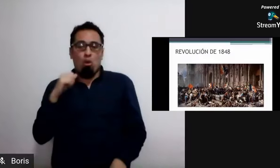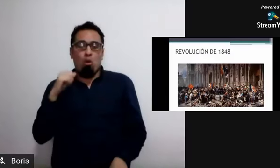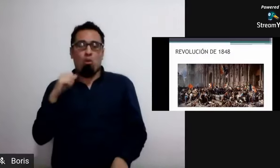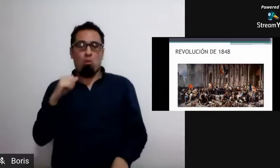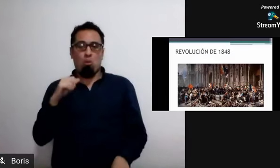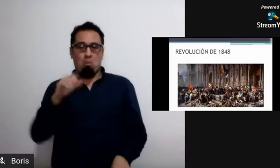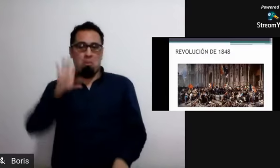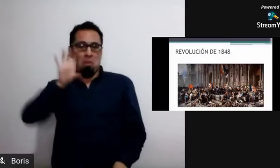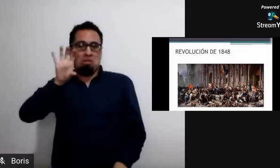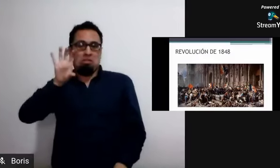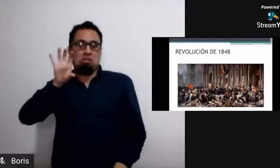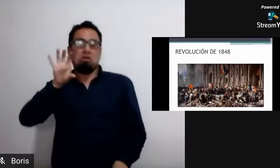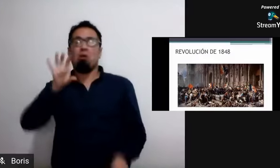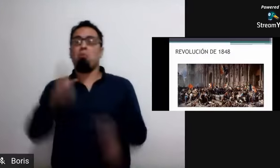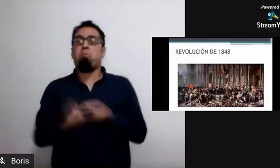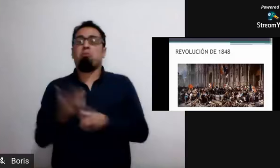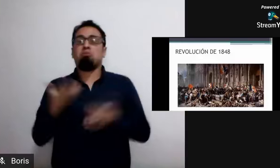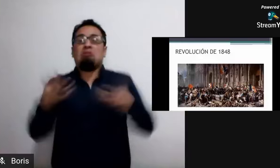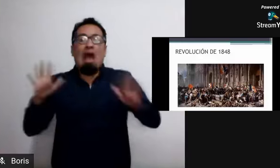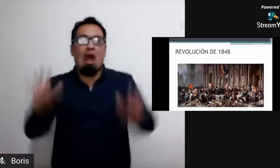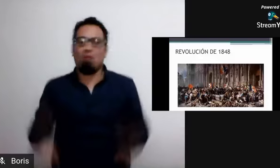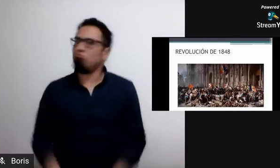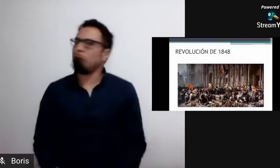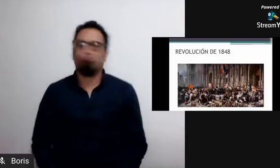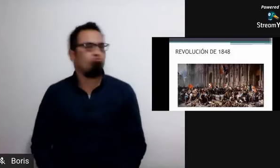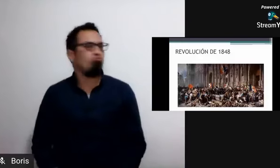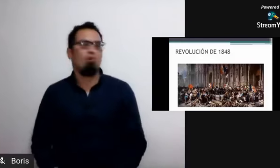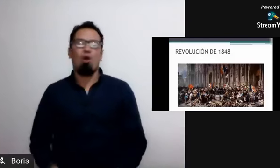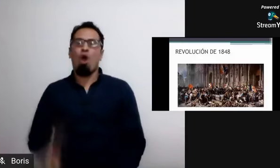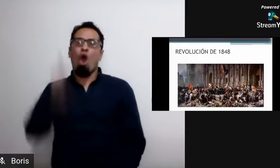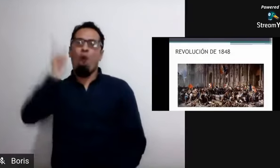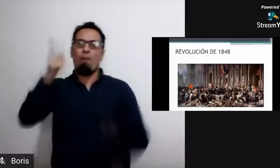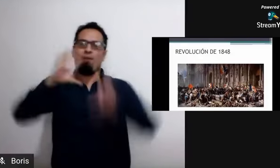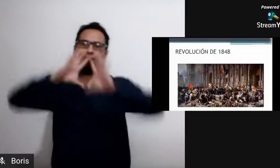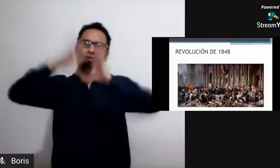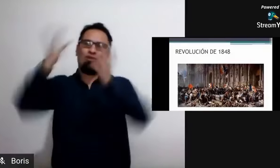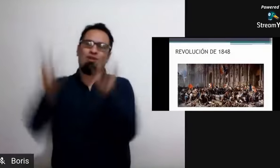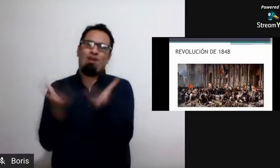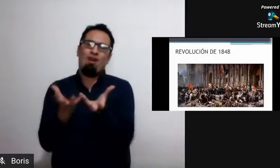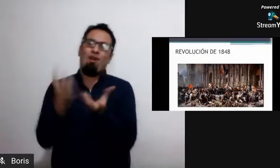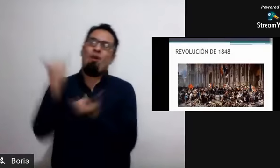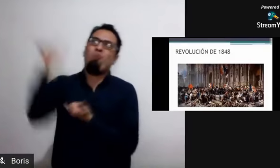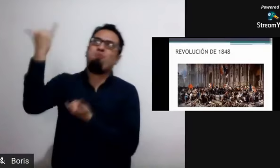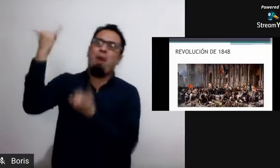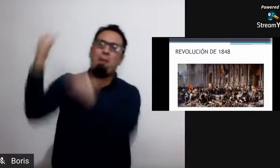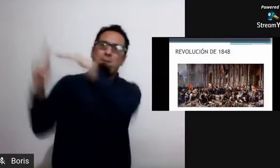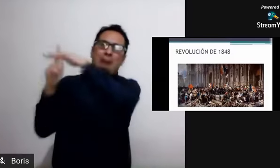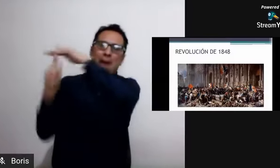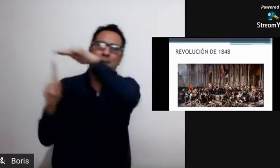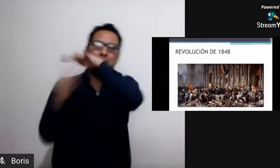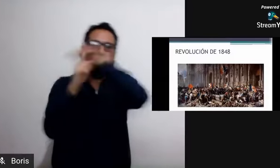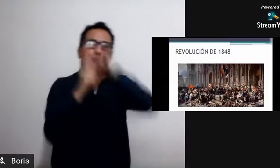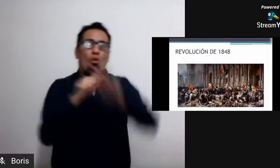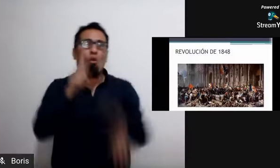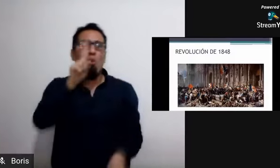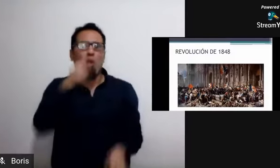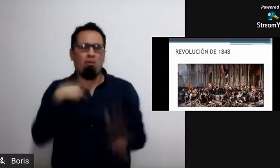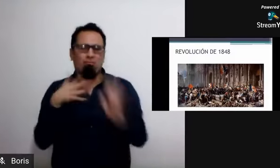manera espontánea y solamente aquí en Colombia. Tenemos que entender que esto es un movimiento a nivel